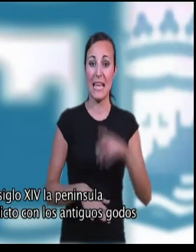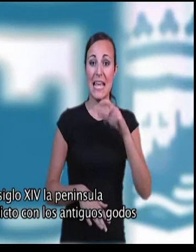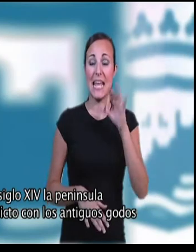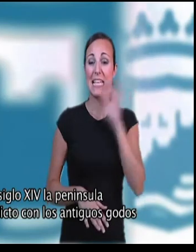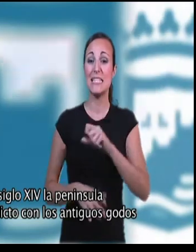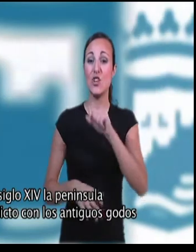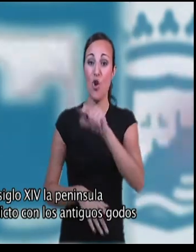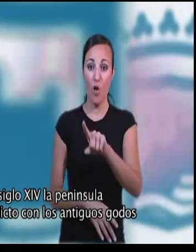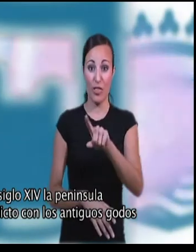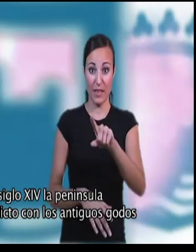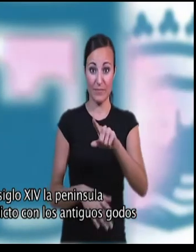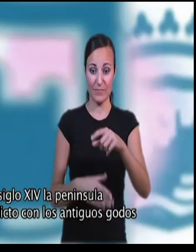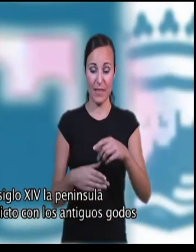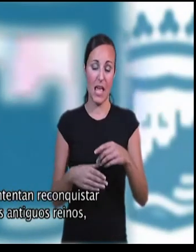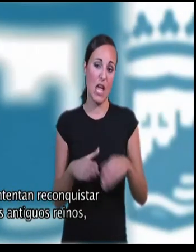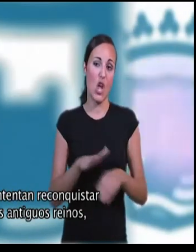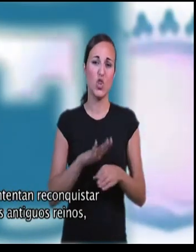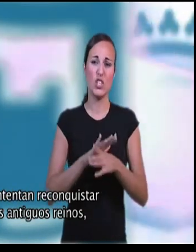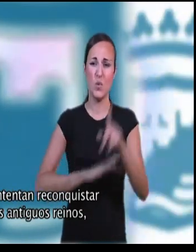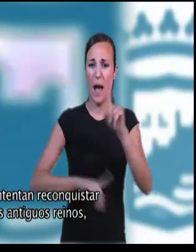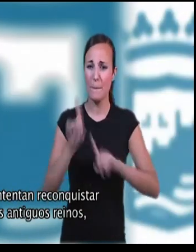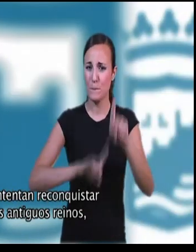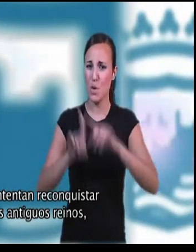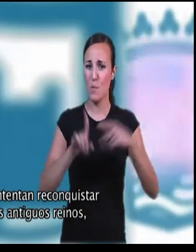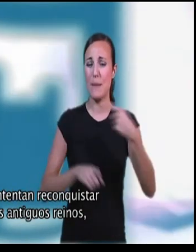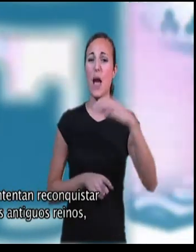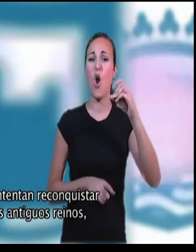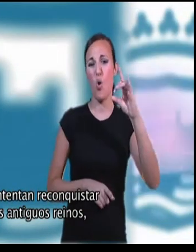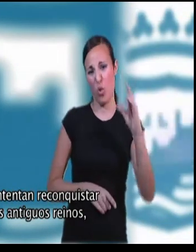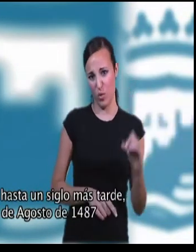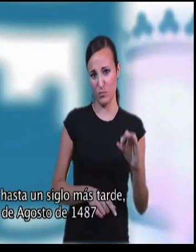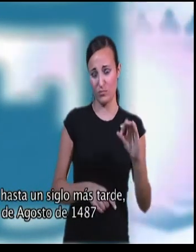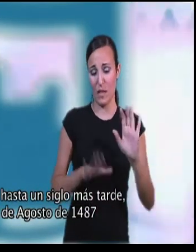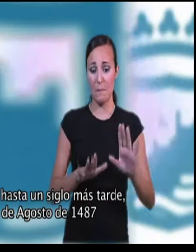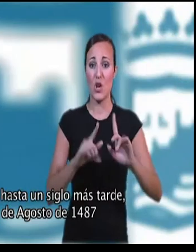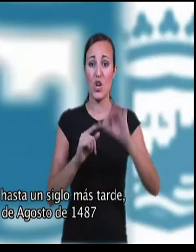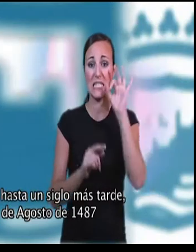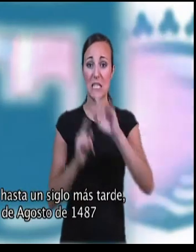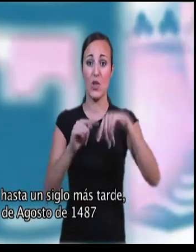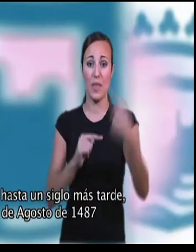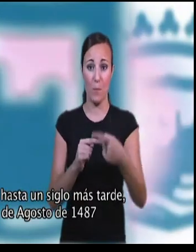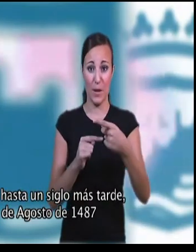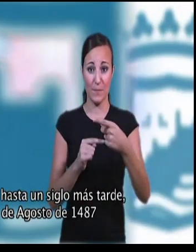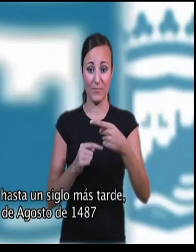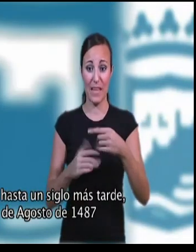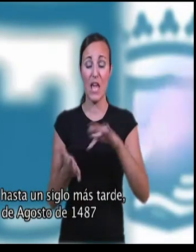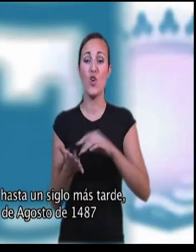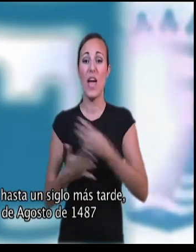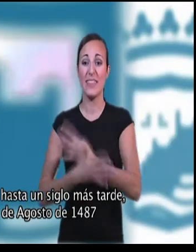en conflicto con los antiguos godos, que intentan reconquistar sus antiguos reinos. Pero no es hasta un siglo más tarde, el 19 de agosto